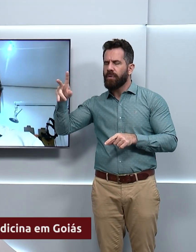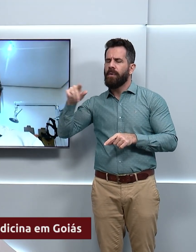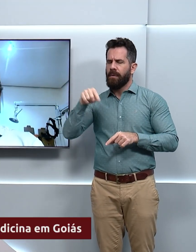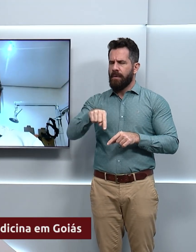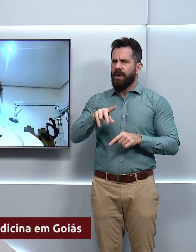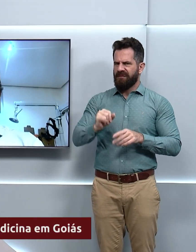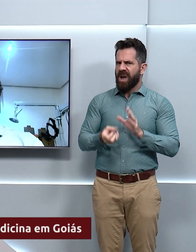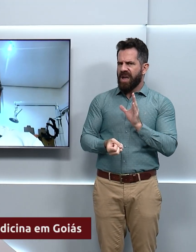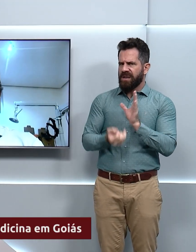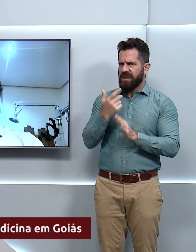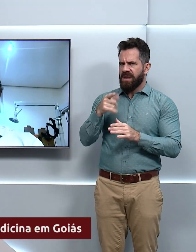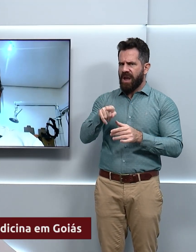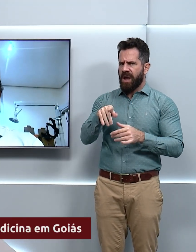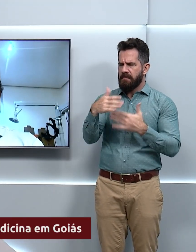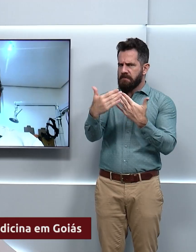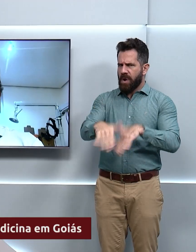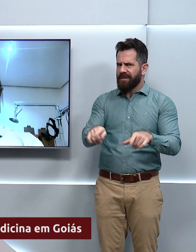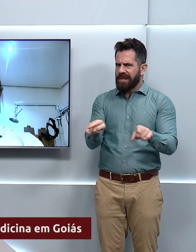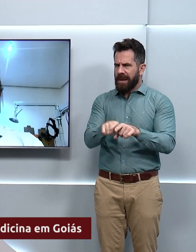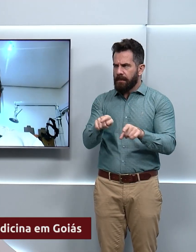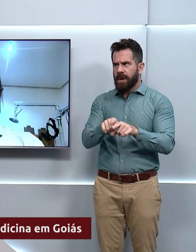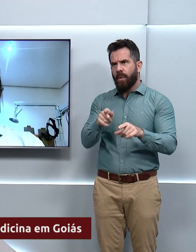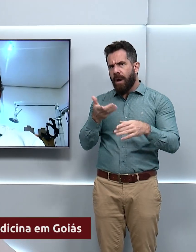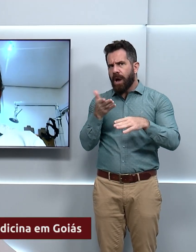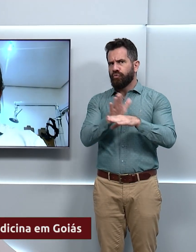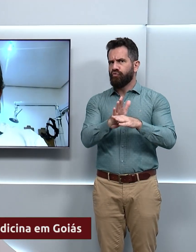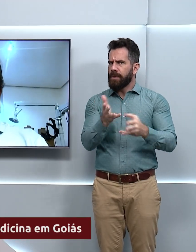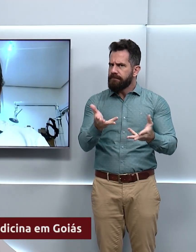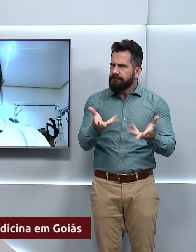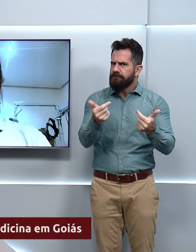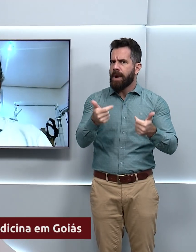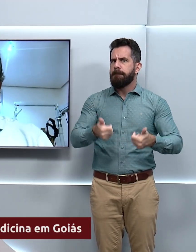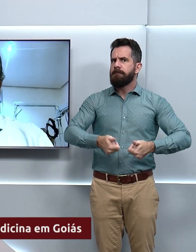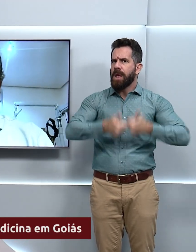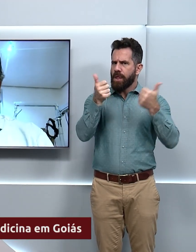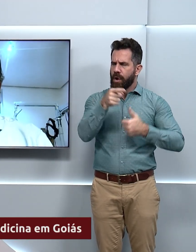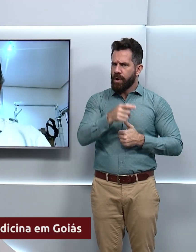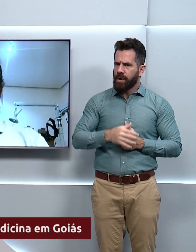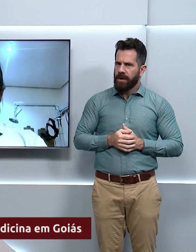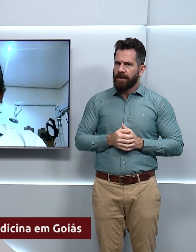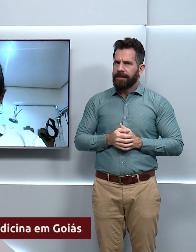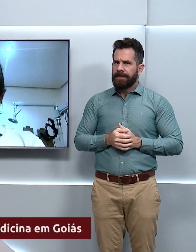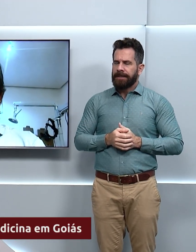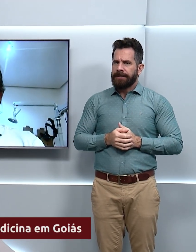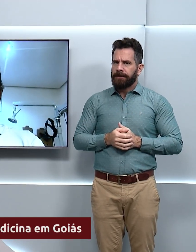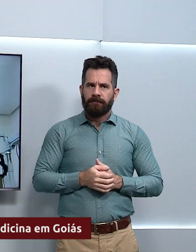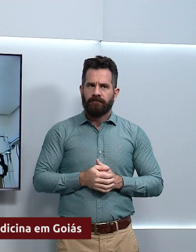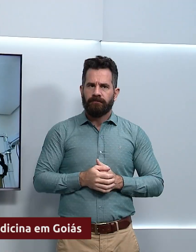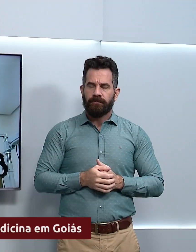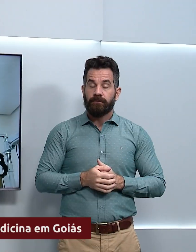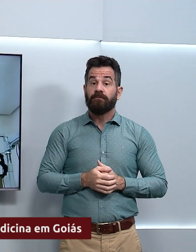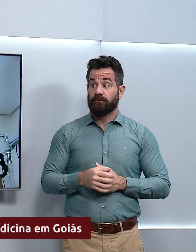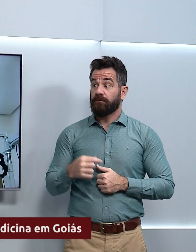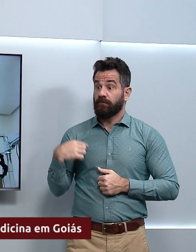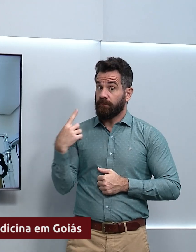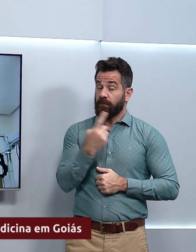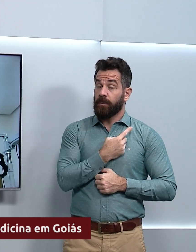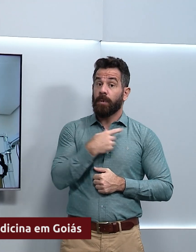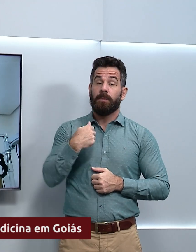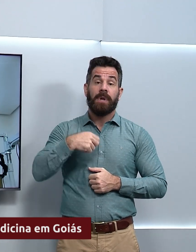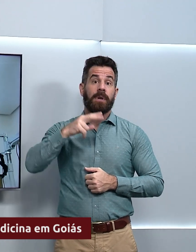poderia melhorar essa formação? Esse é um recurso que a gente precisa com urgência de